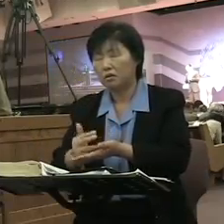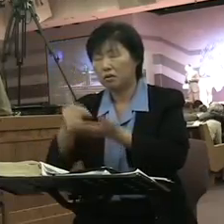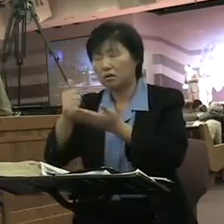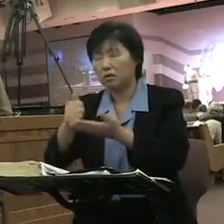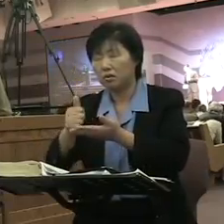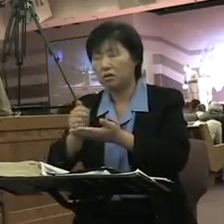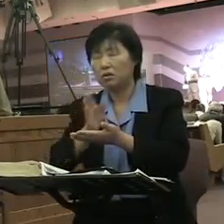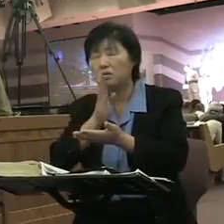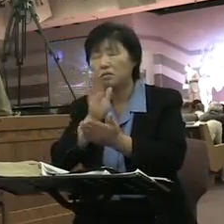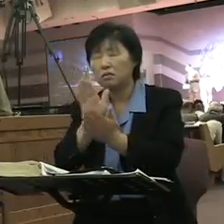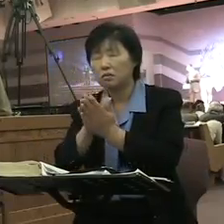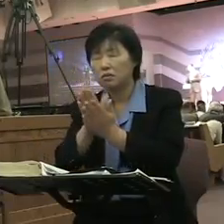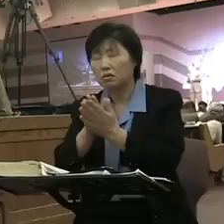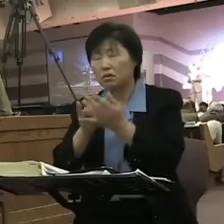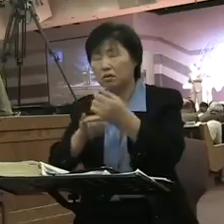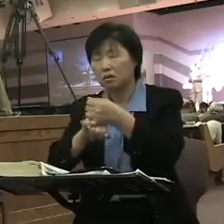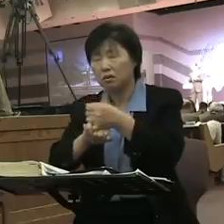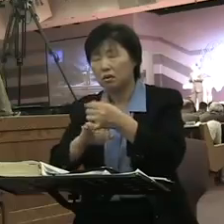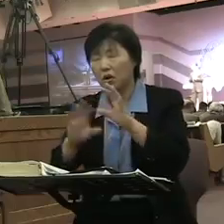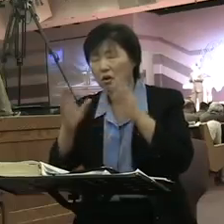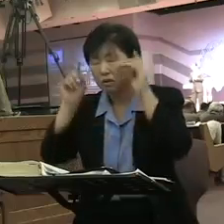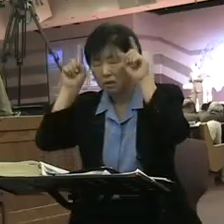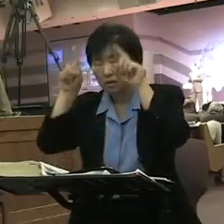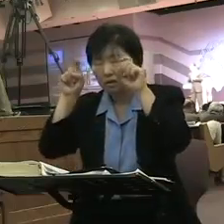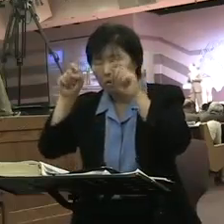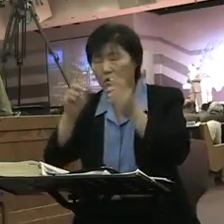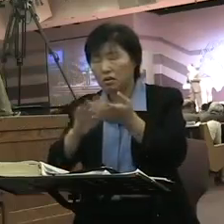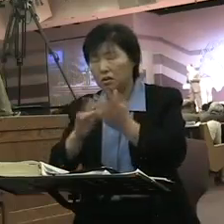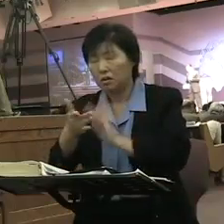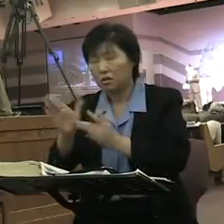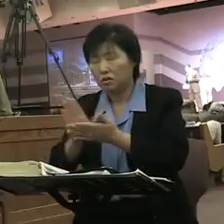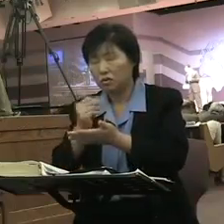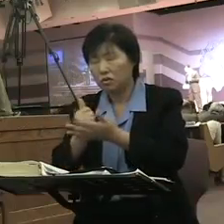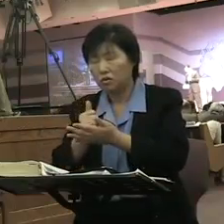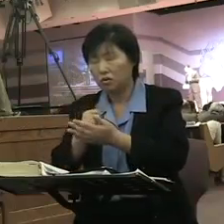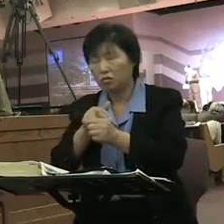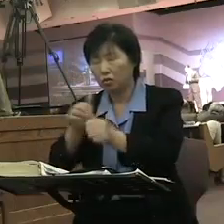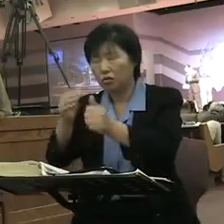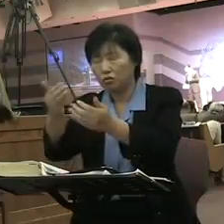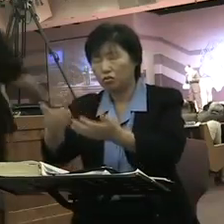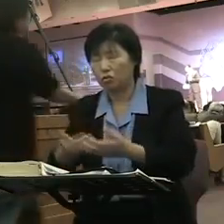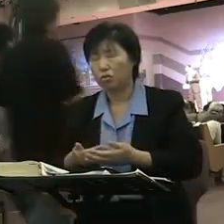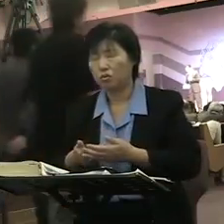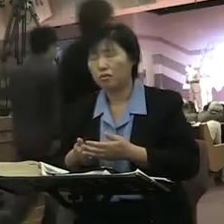주님께서 친히 약속하신 어린 양을 예수 그리스도로 보내주시고